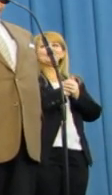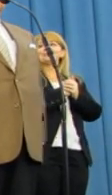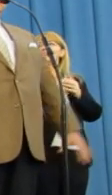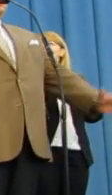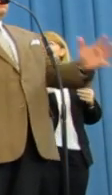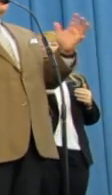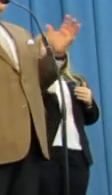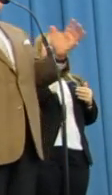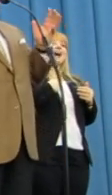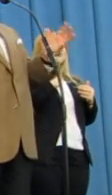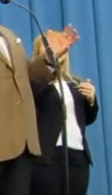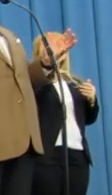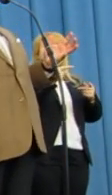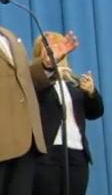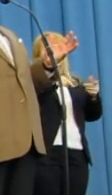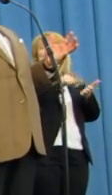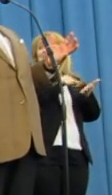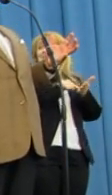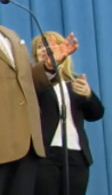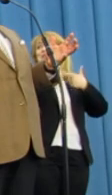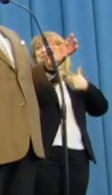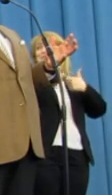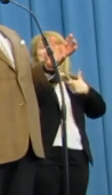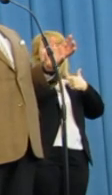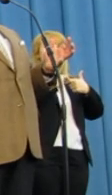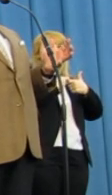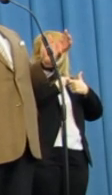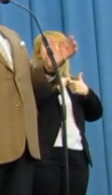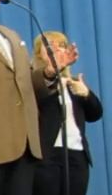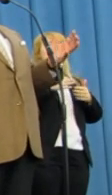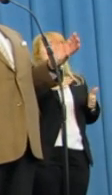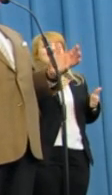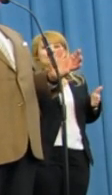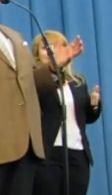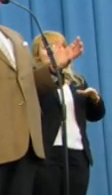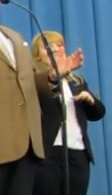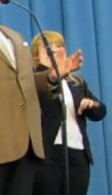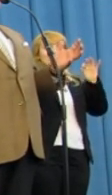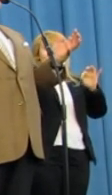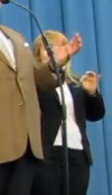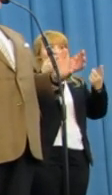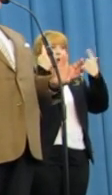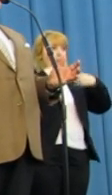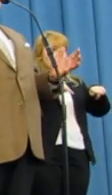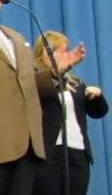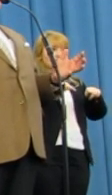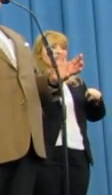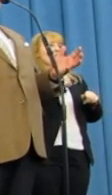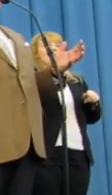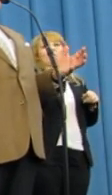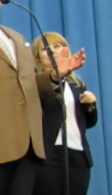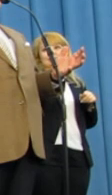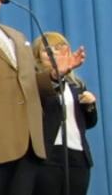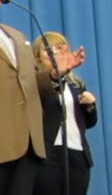drodzy, cały problem polega na tym, że mnie wybierali obywatele Rzeczypospolitej, w